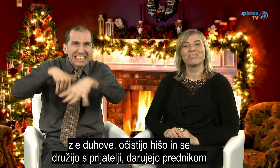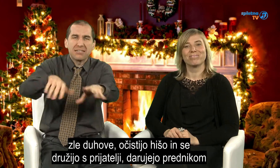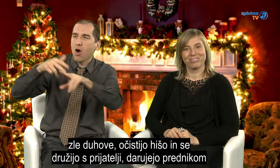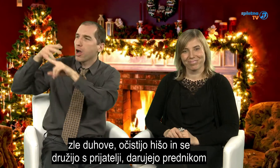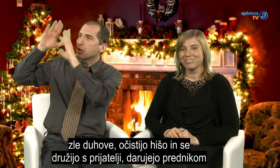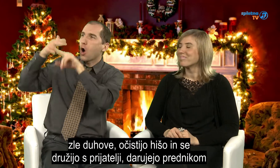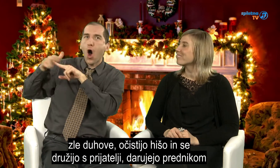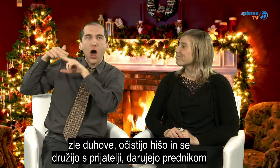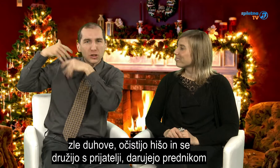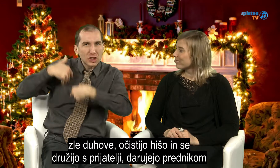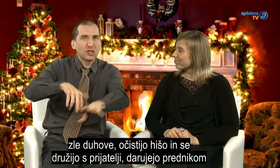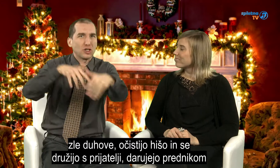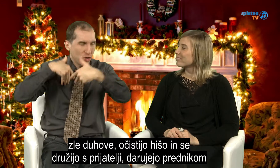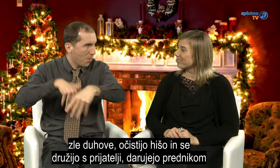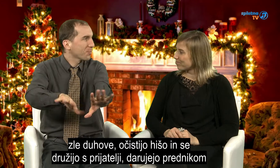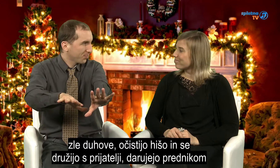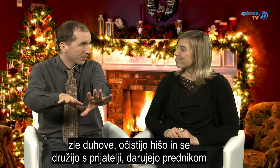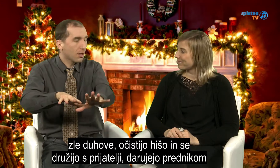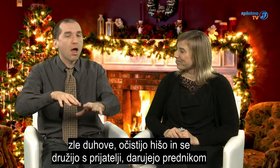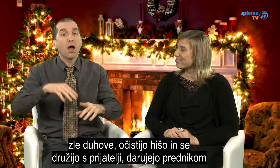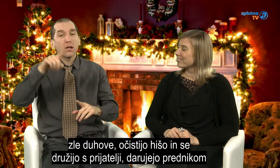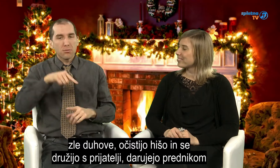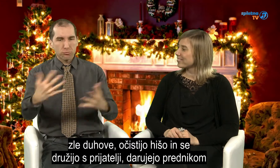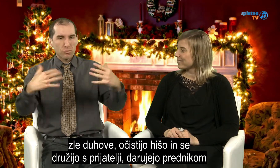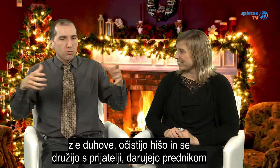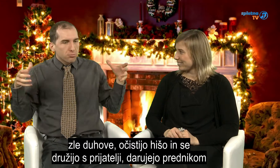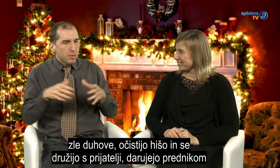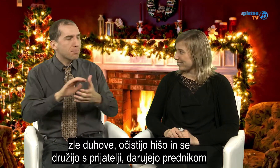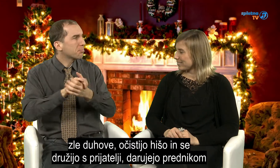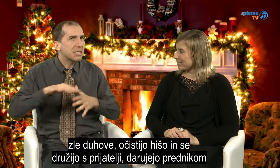s prijatelji, darujejo prednikom in bogovom ter prižigajo rakete.